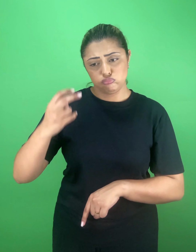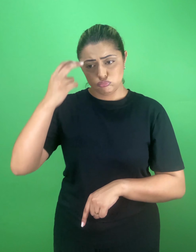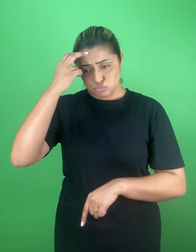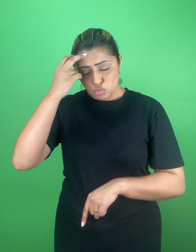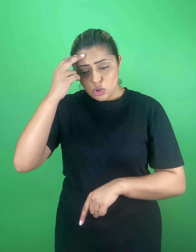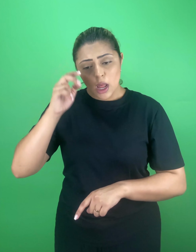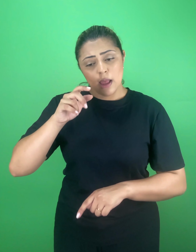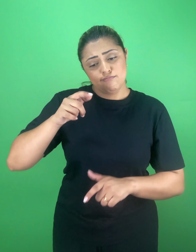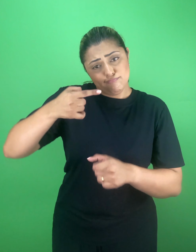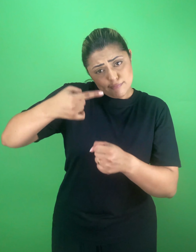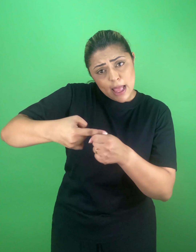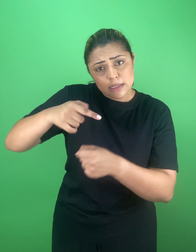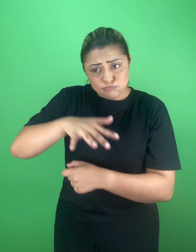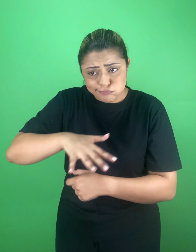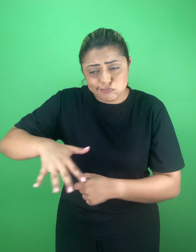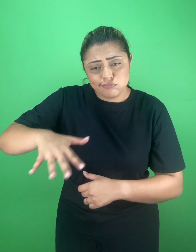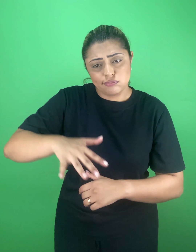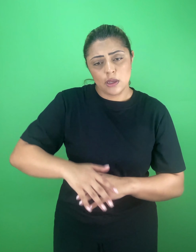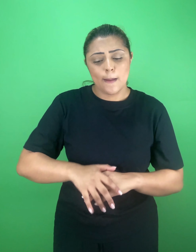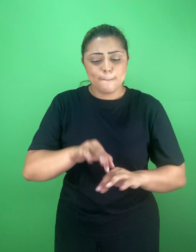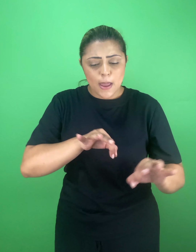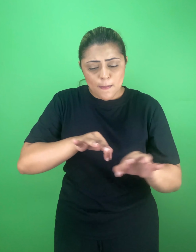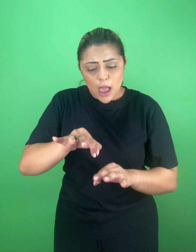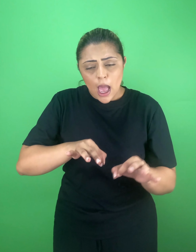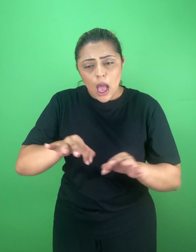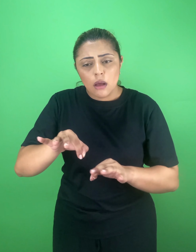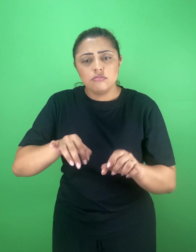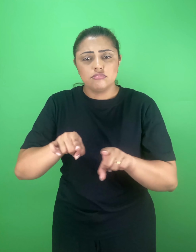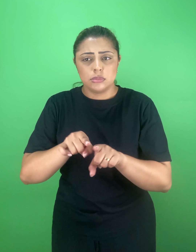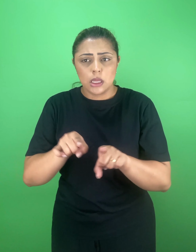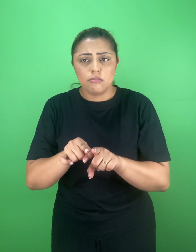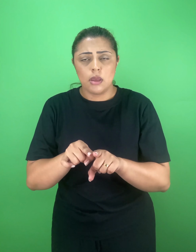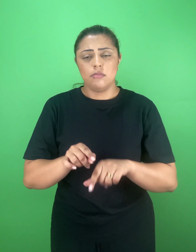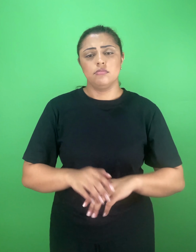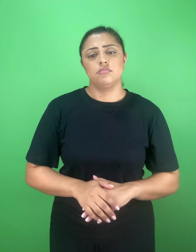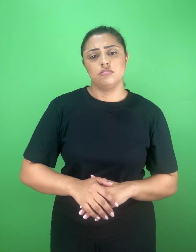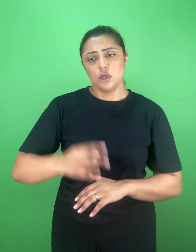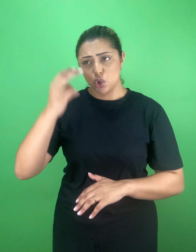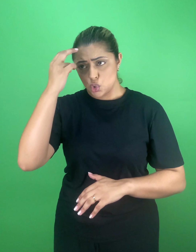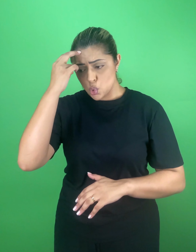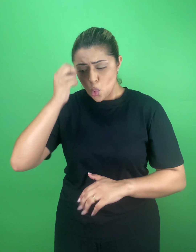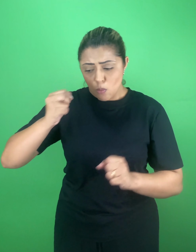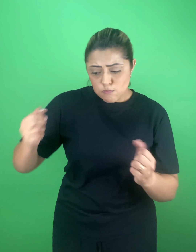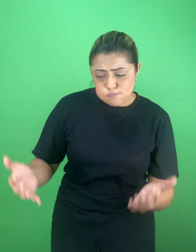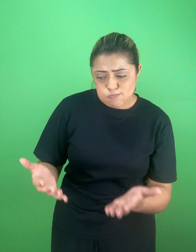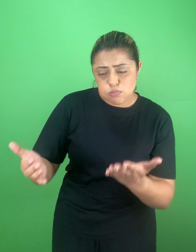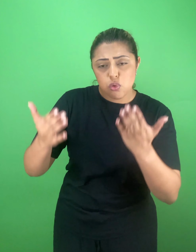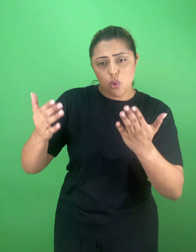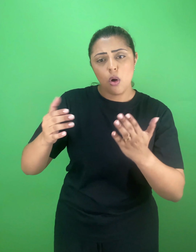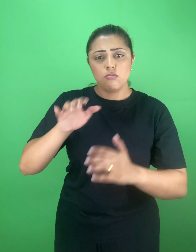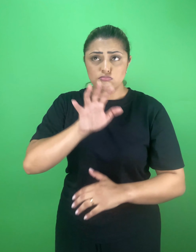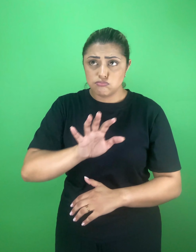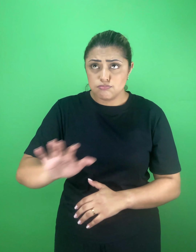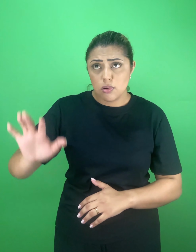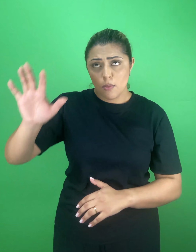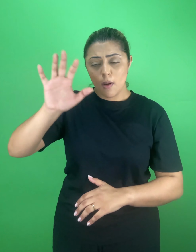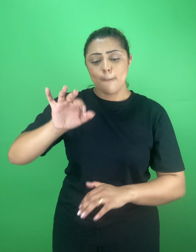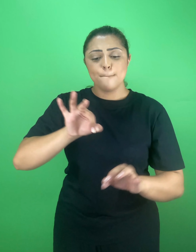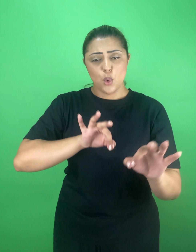para elaboração de programação que valoriza as iniciativas culturais locais ou regionais Os projetos podem ter